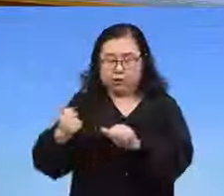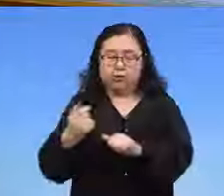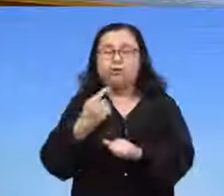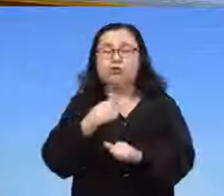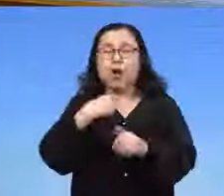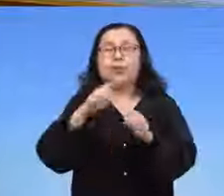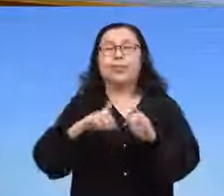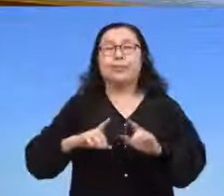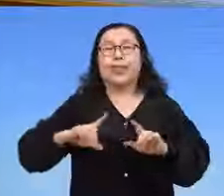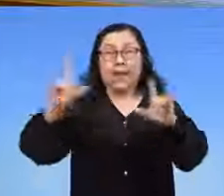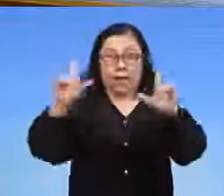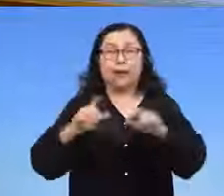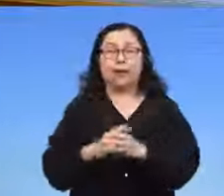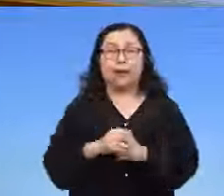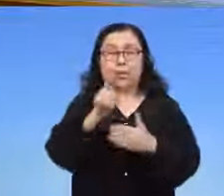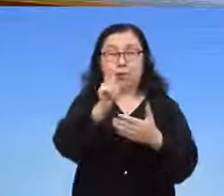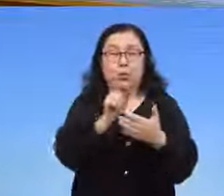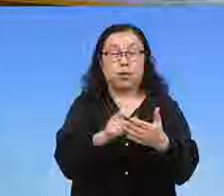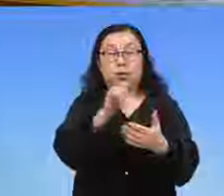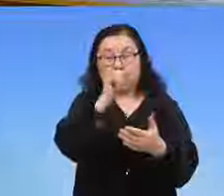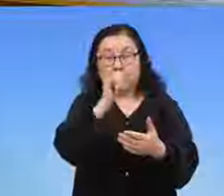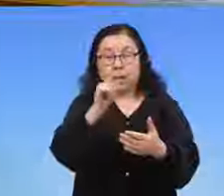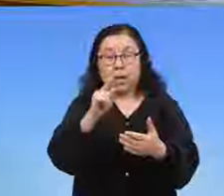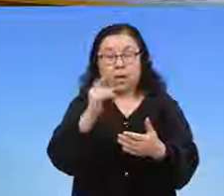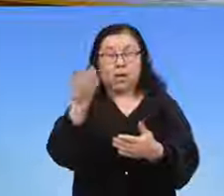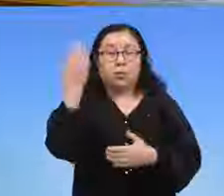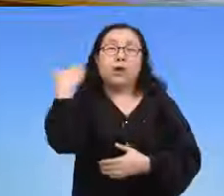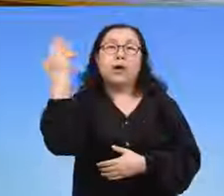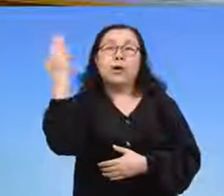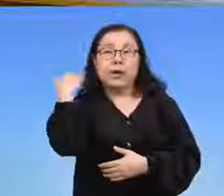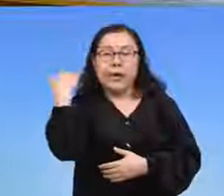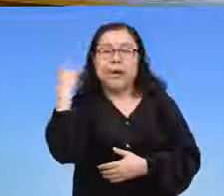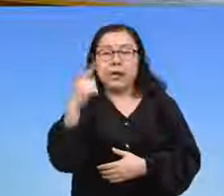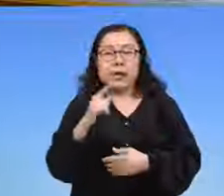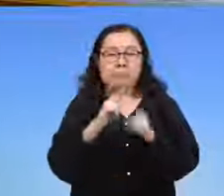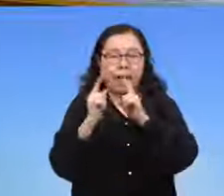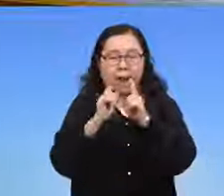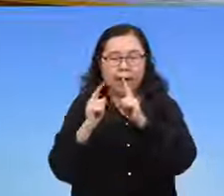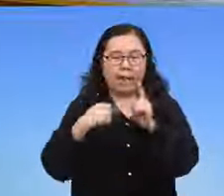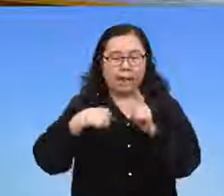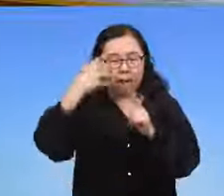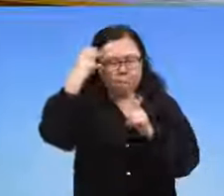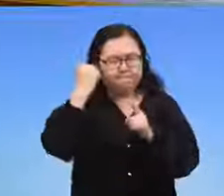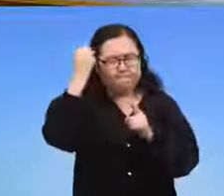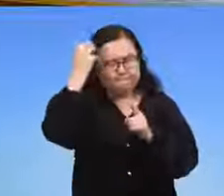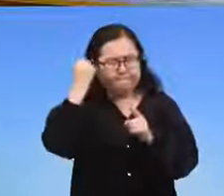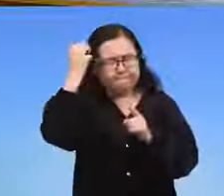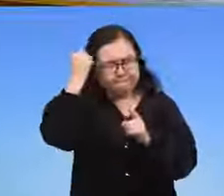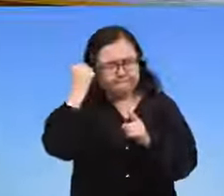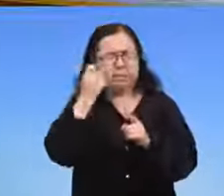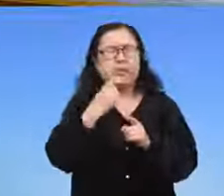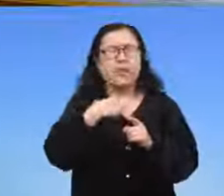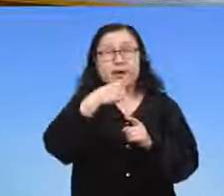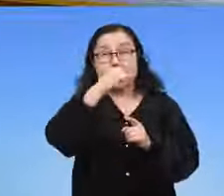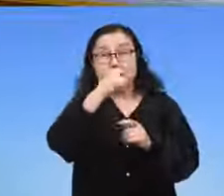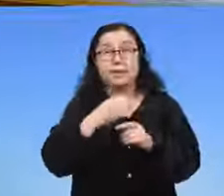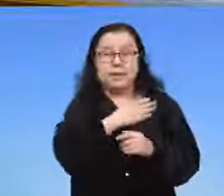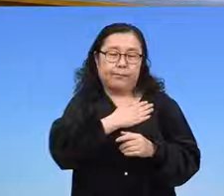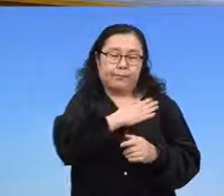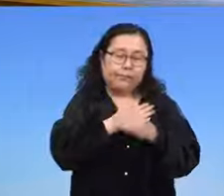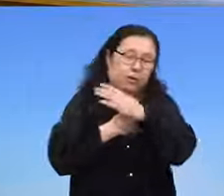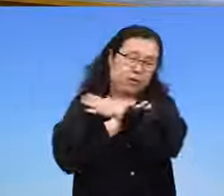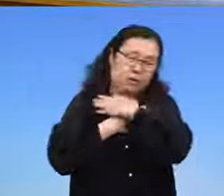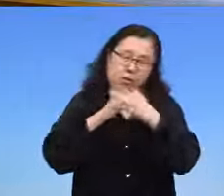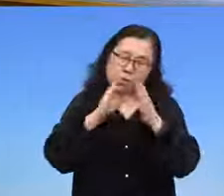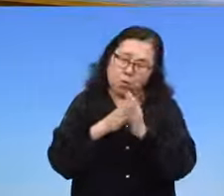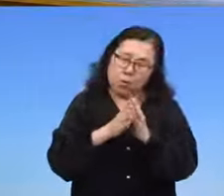하고 있는데요, 저는 한때 이 한마디를 늘 마음에 되뇌이고 또 독백을 하고 그런 적이 있었습니다. 샤워를